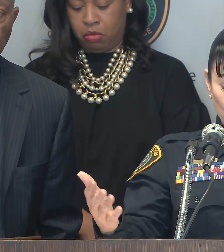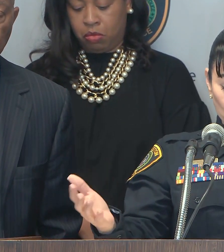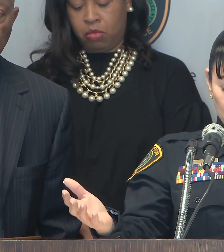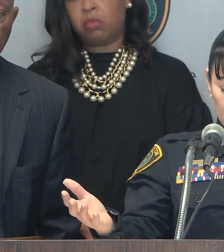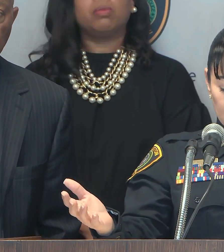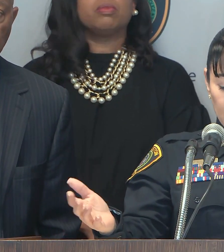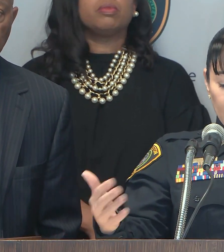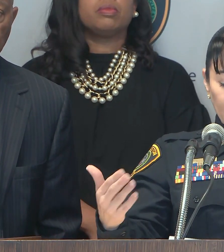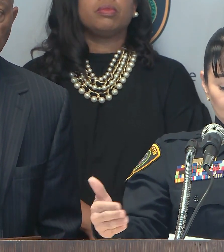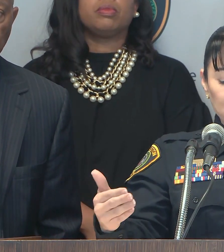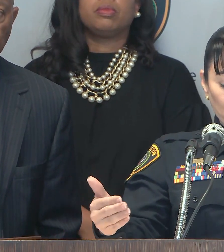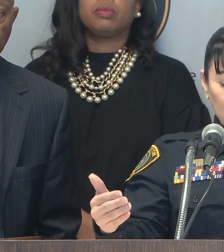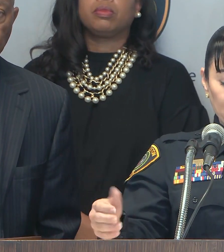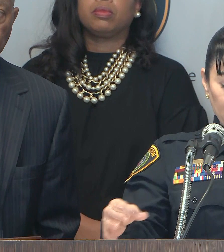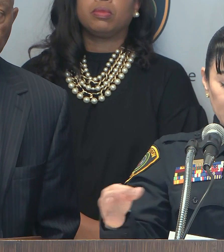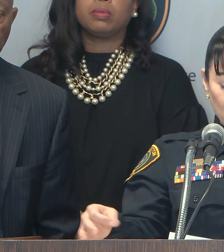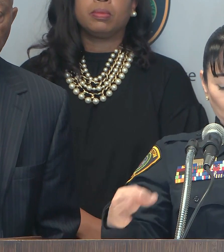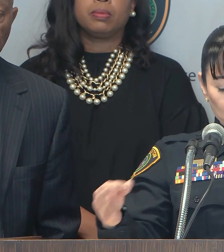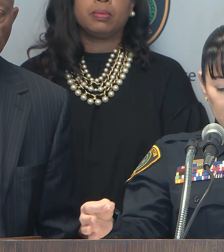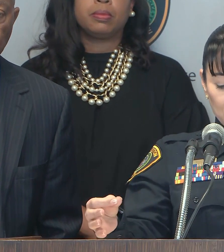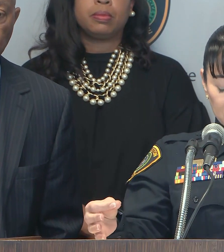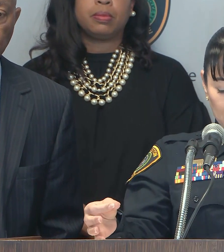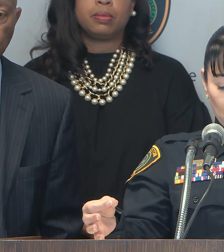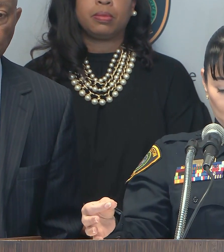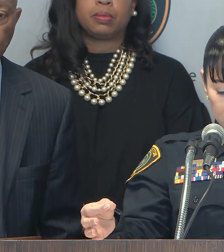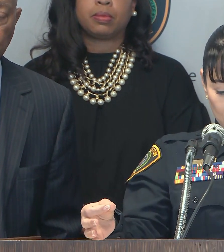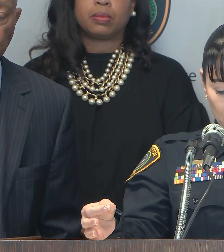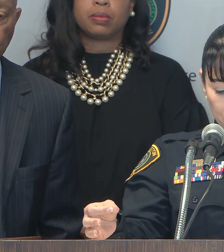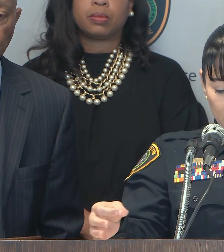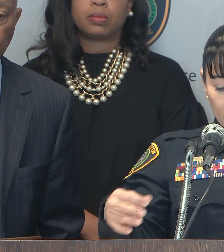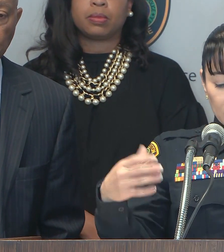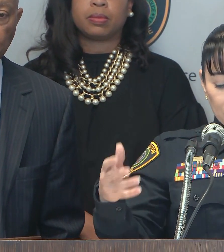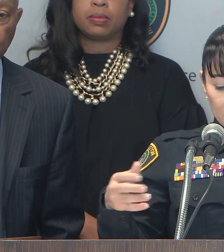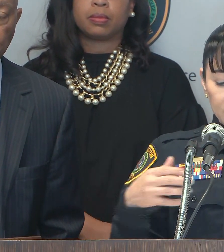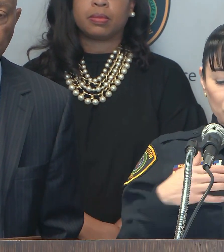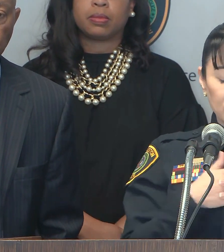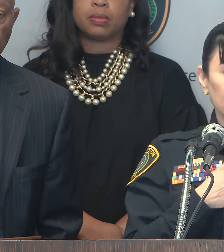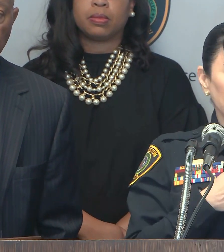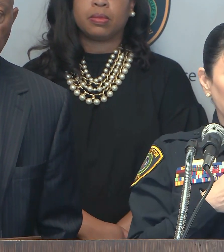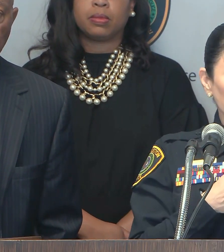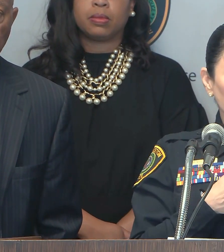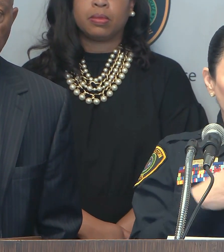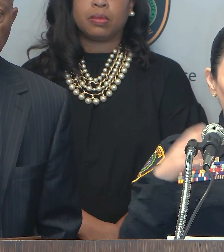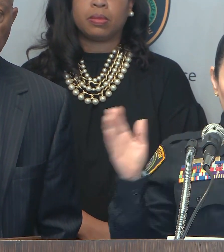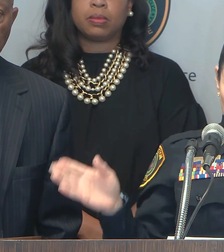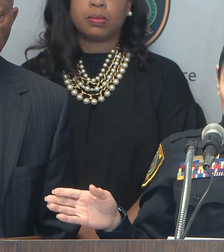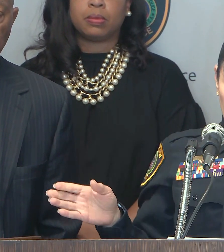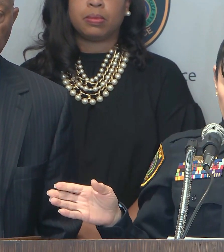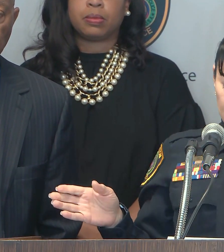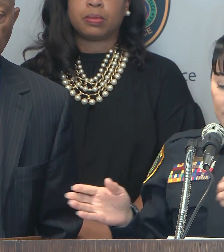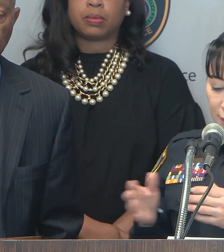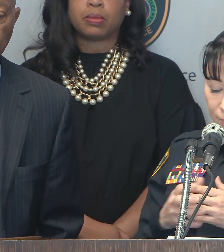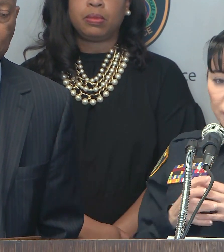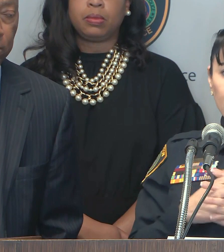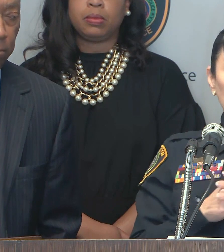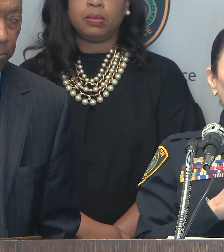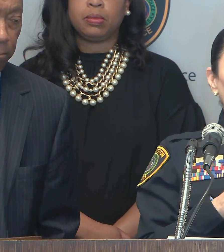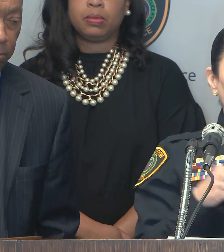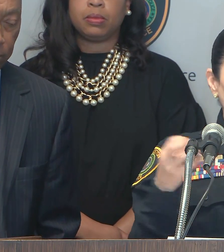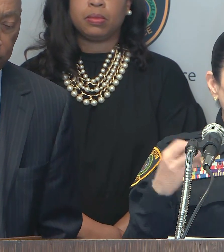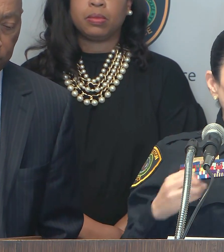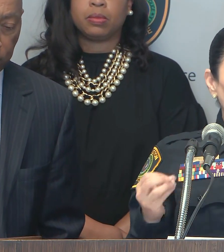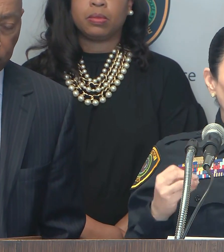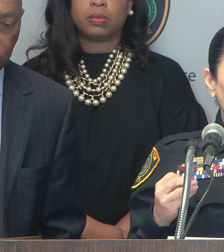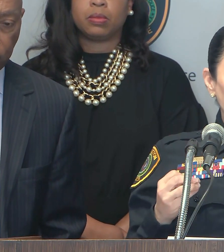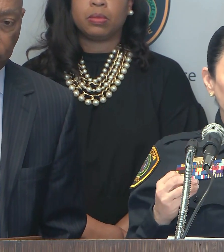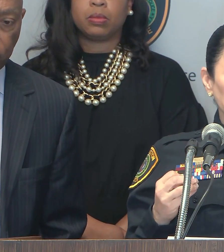otros crímenes. Eso se puede prevenir un 100%. También estamos trabajando con el alcalde en